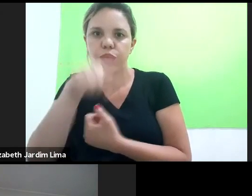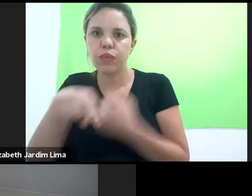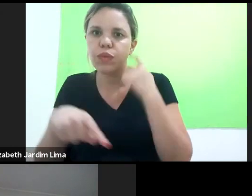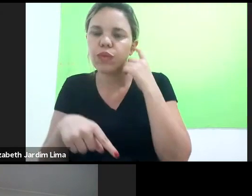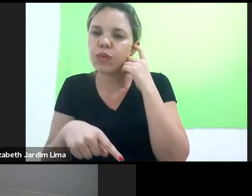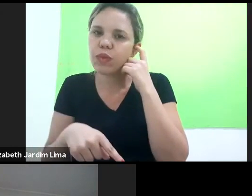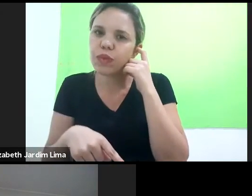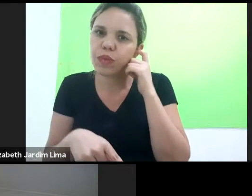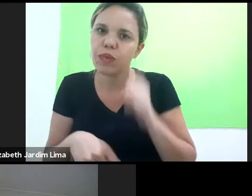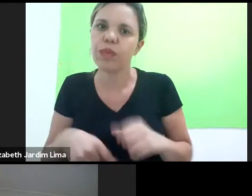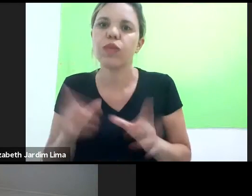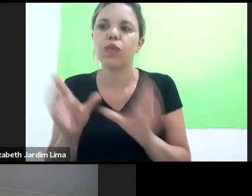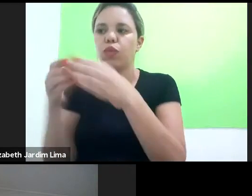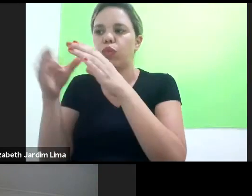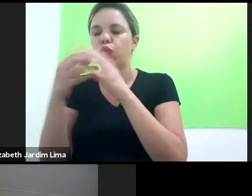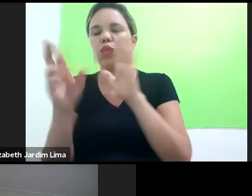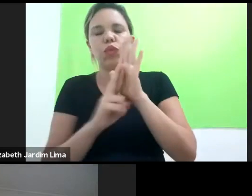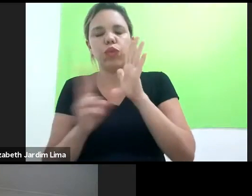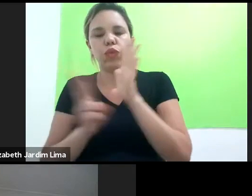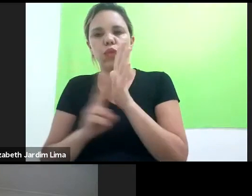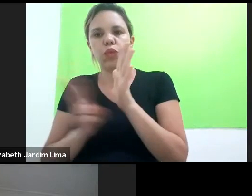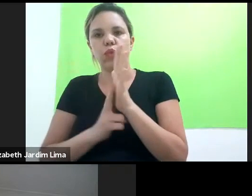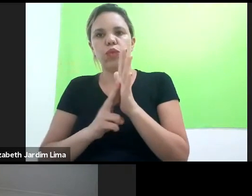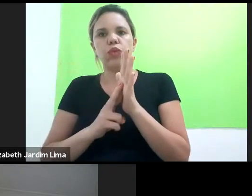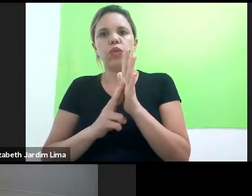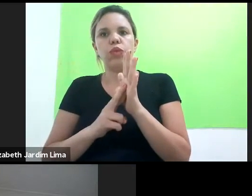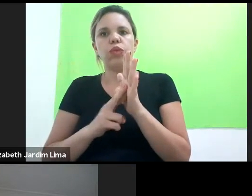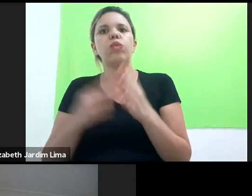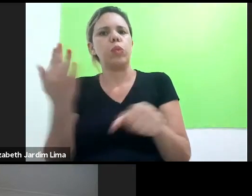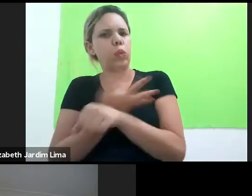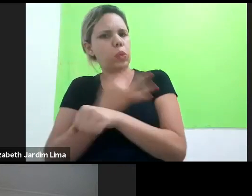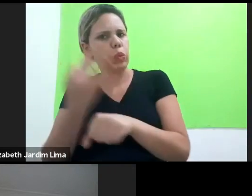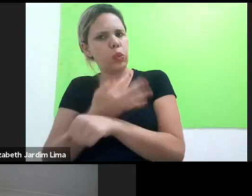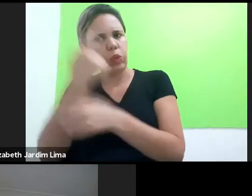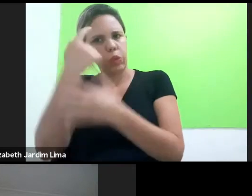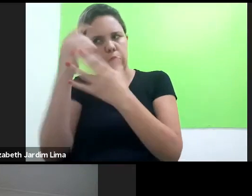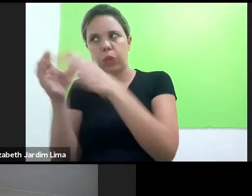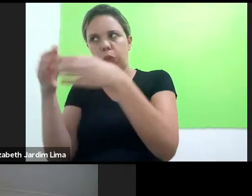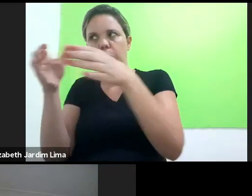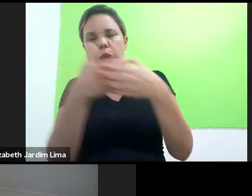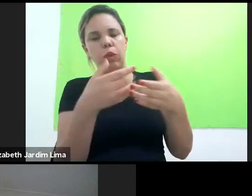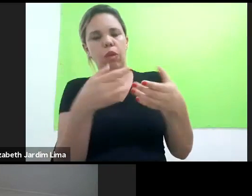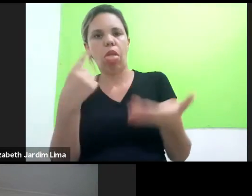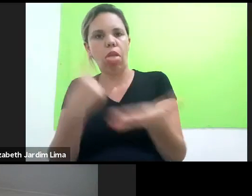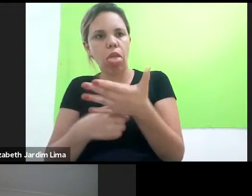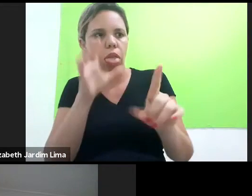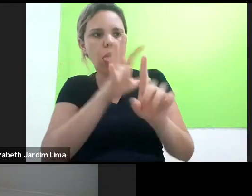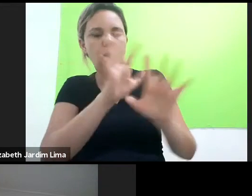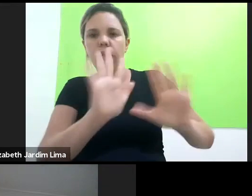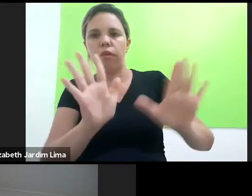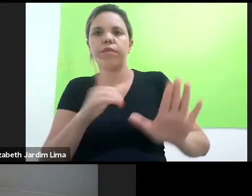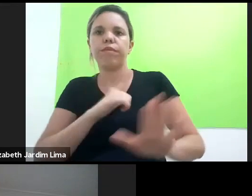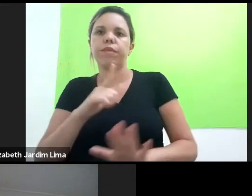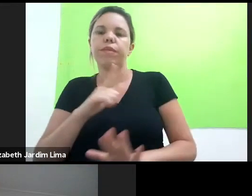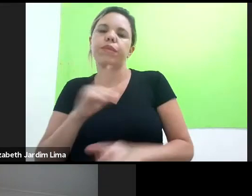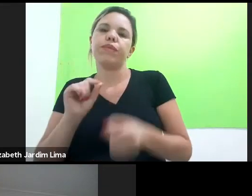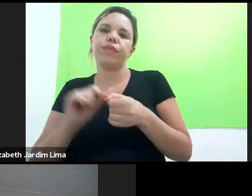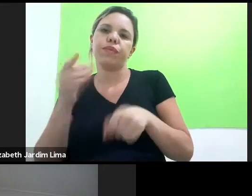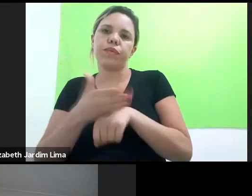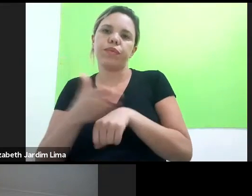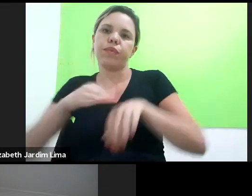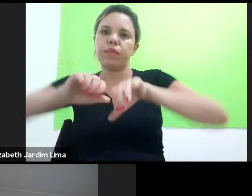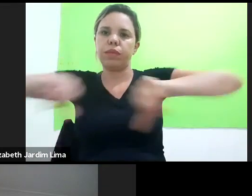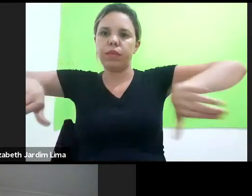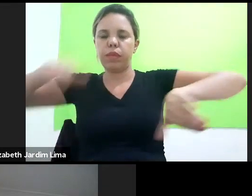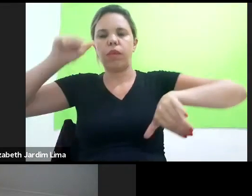representando grupos e falando desde eles, são sobrecarregados com pensar com o coletivo, né? Nós não temos, e acho que isso faz parte um pouco dessa descolonização do